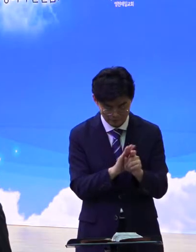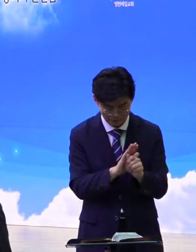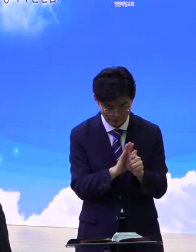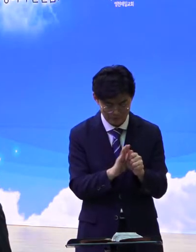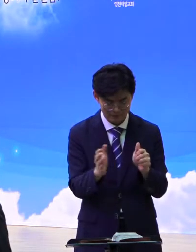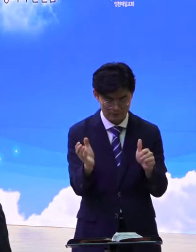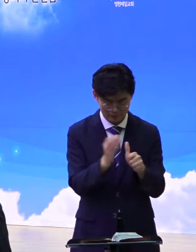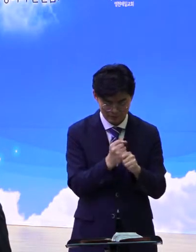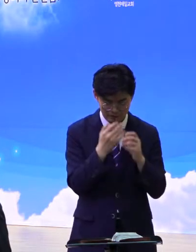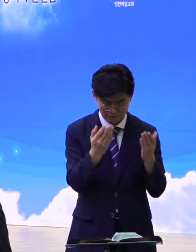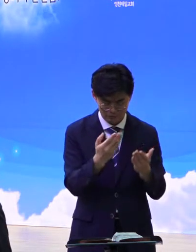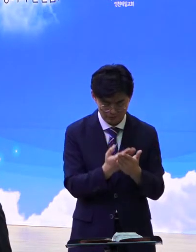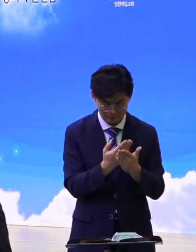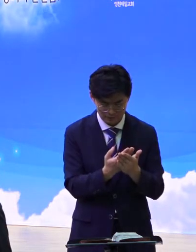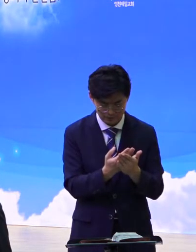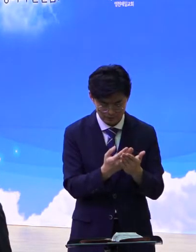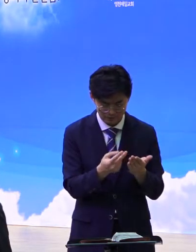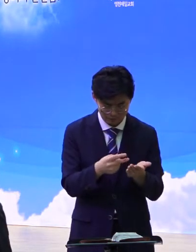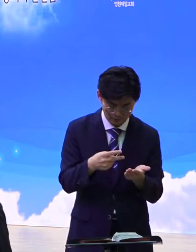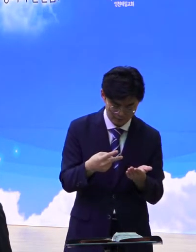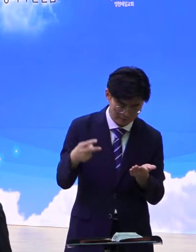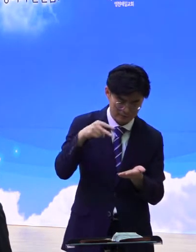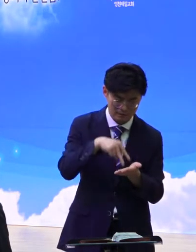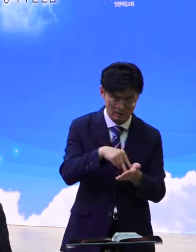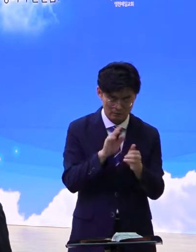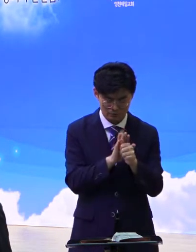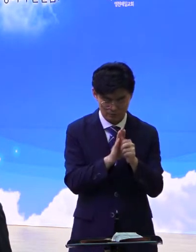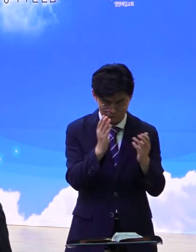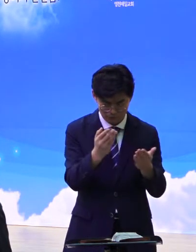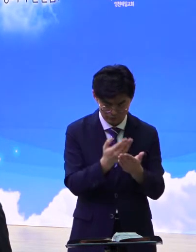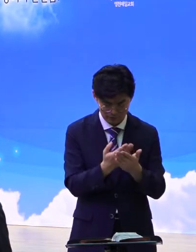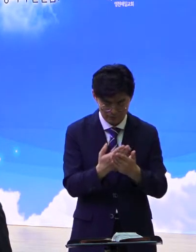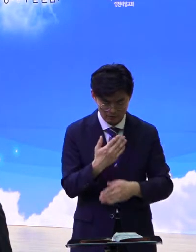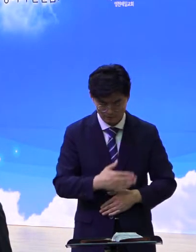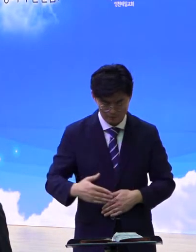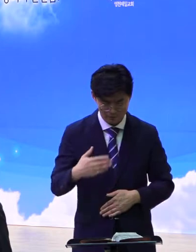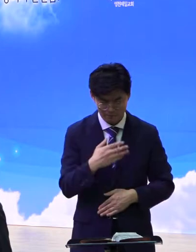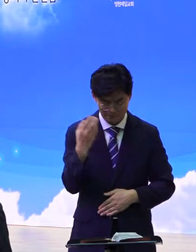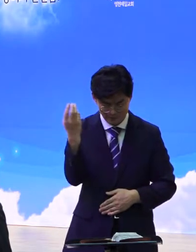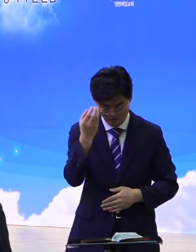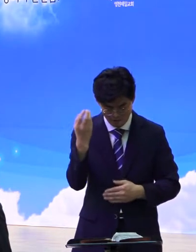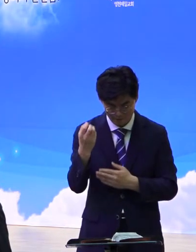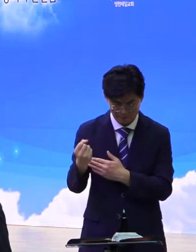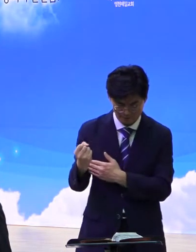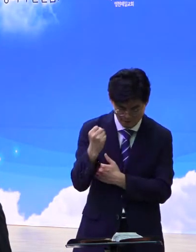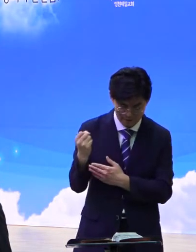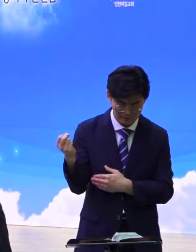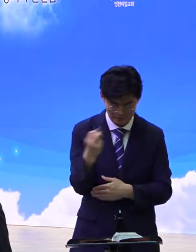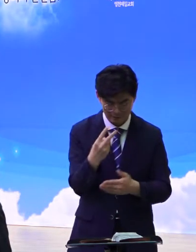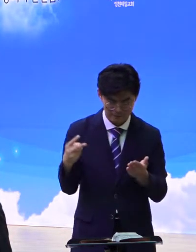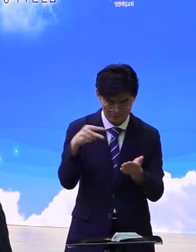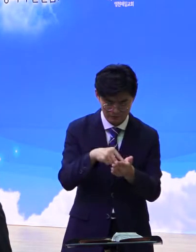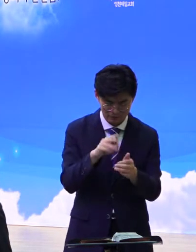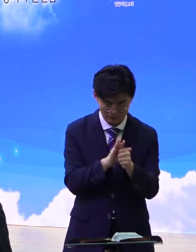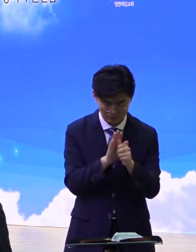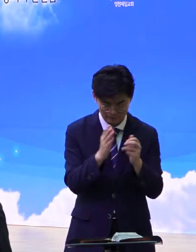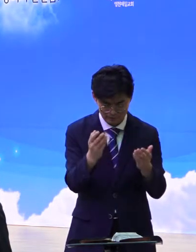붙잡아 주셔서 일으켜 주시고 영육간의 강건함으로 하나님을 높이 찬양하며 하나님께 영광 돌리게